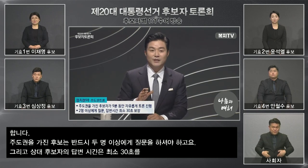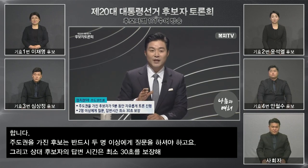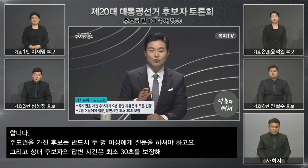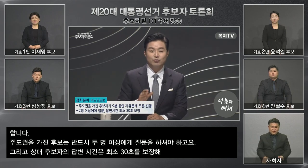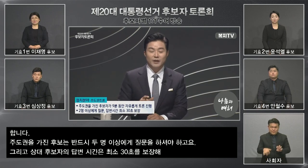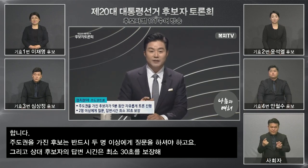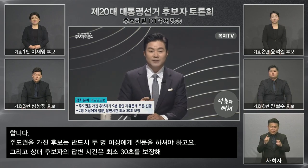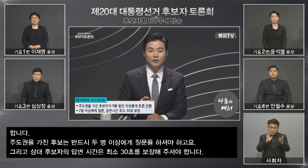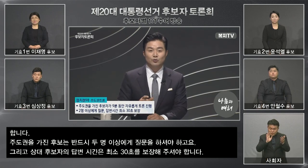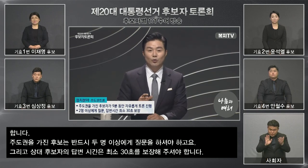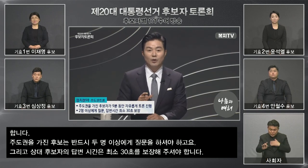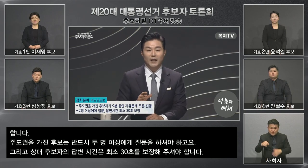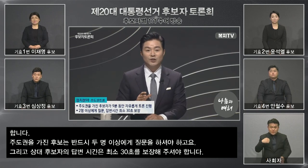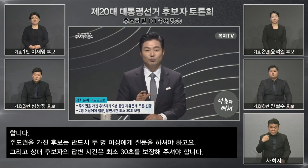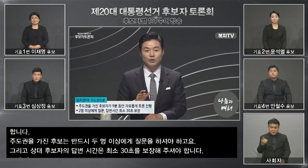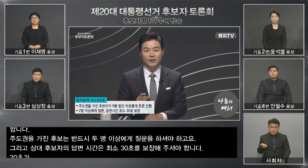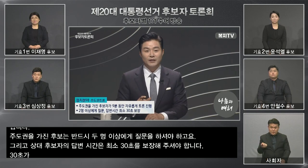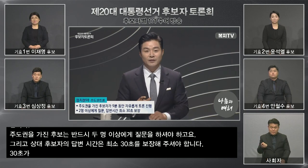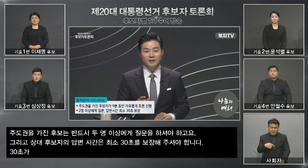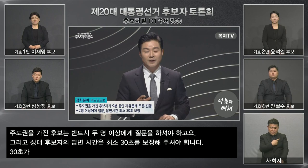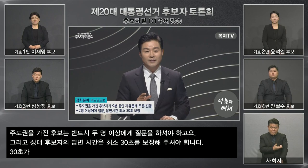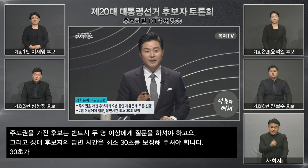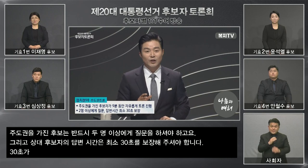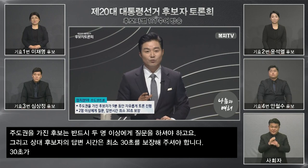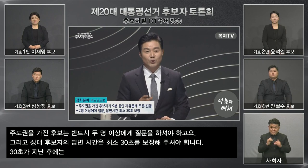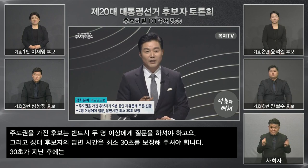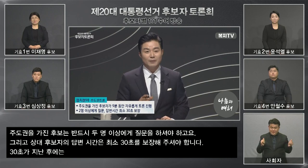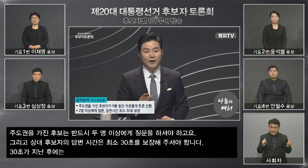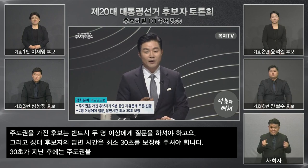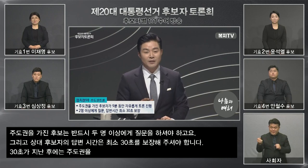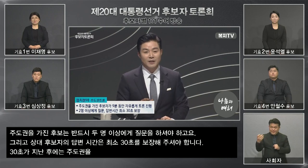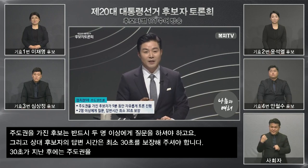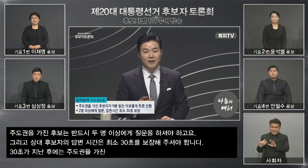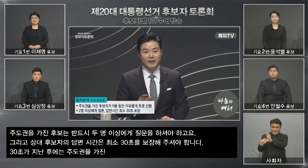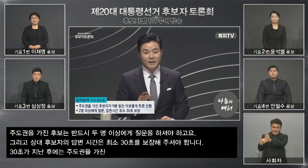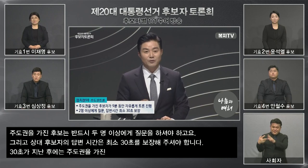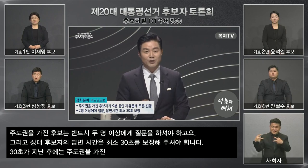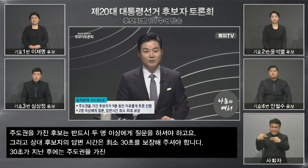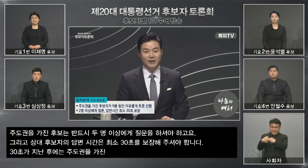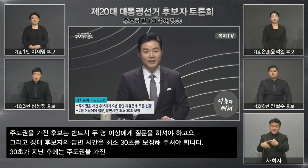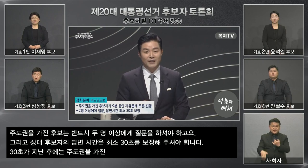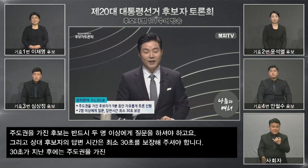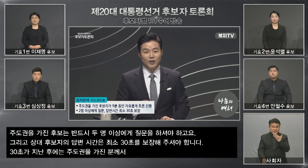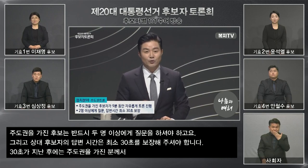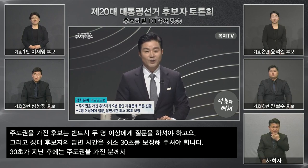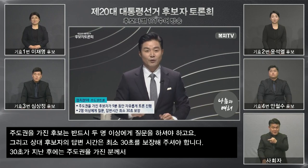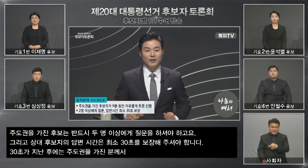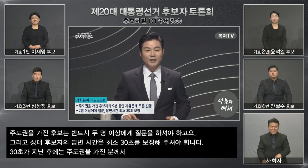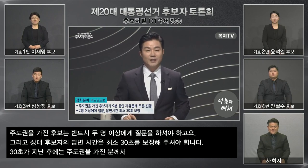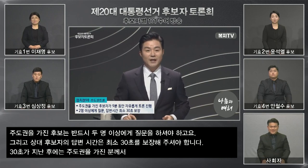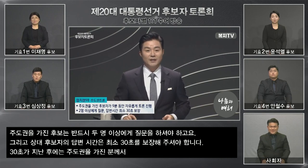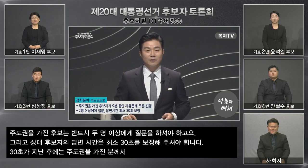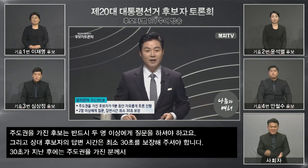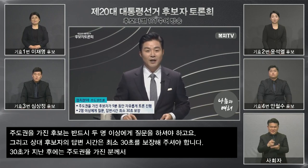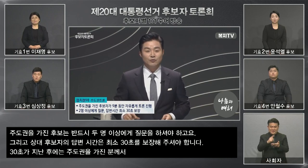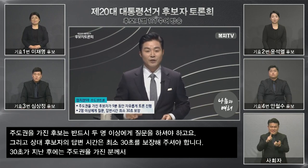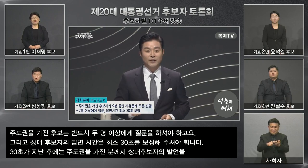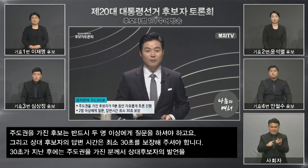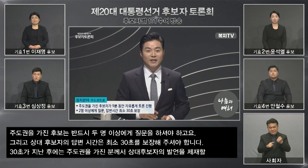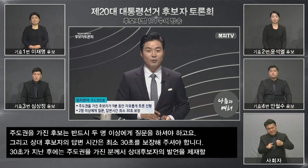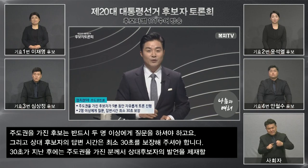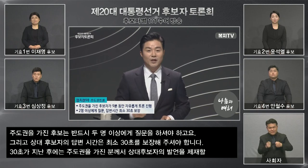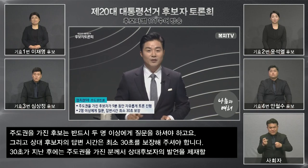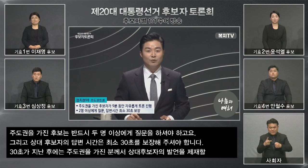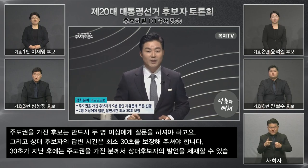30초가 지난 후에는 주도권을 가진 분께서 상대 후보자의 발언을 제지할 수 있습니다. 규칙대로 진행되지 않거나